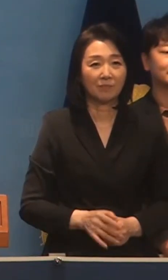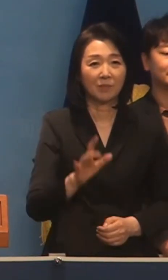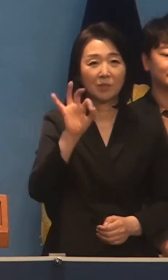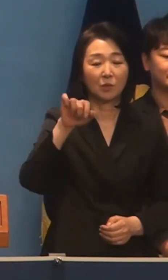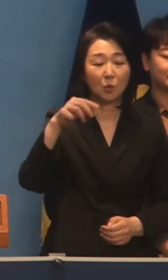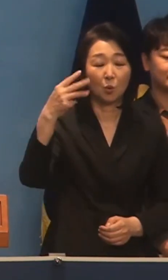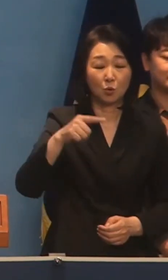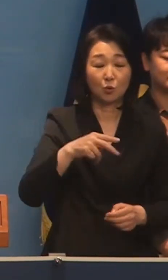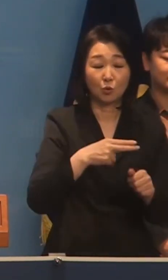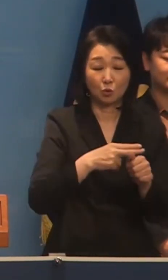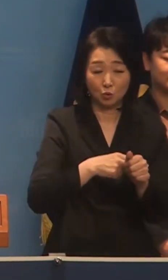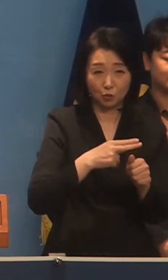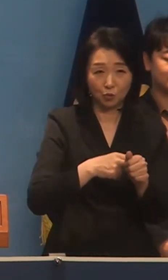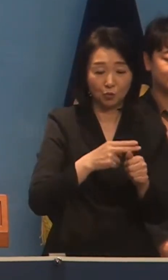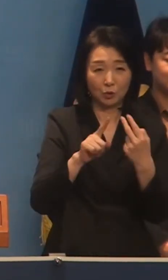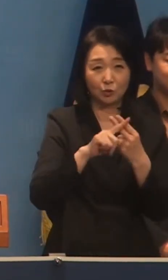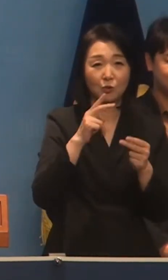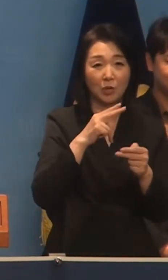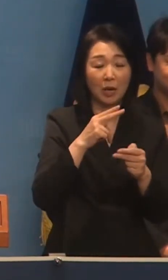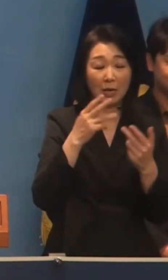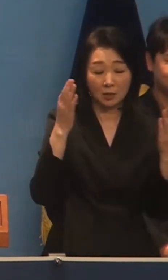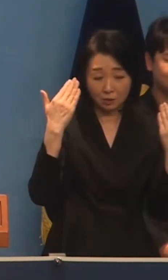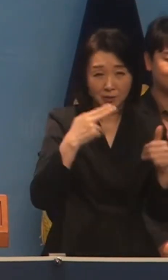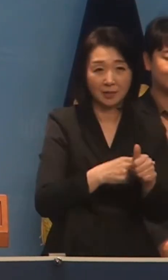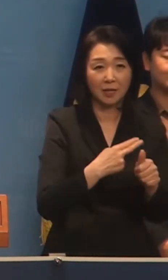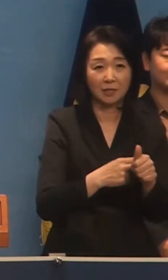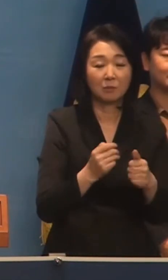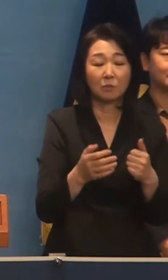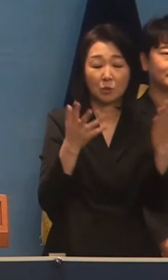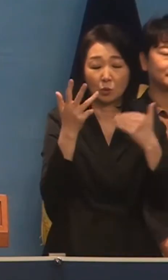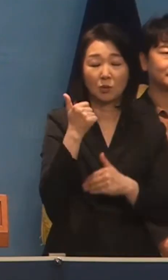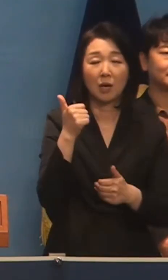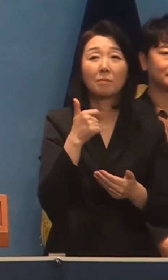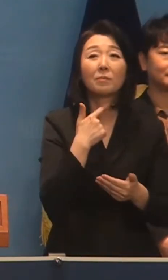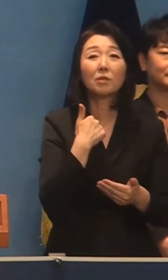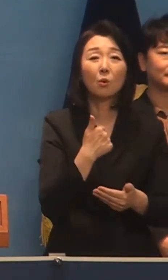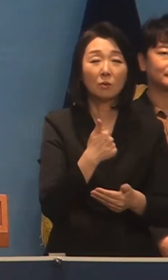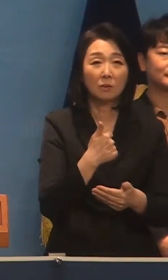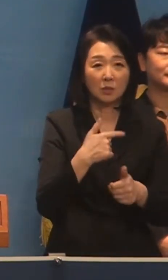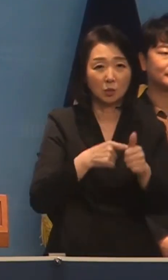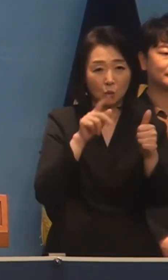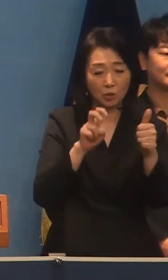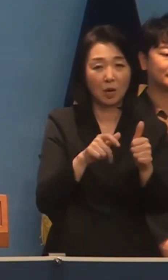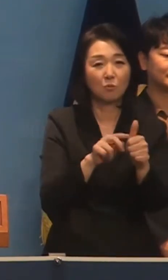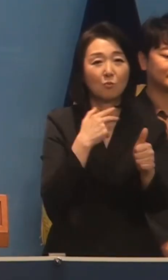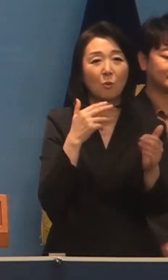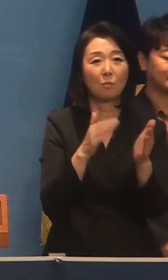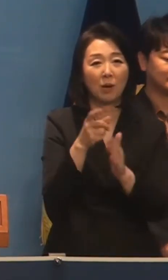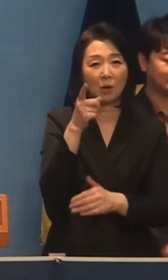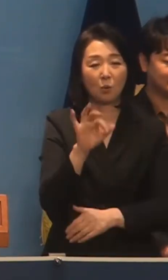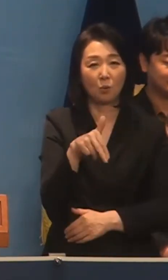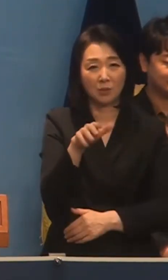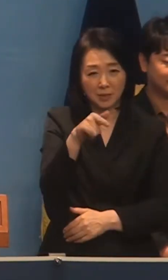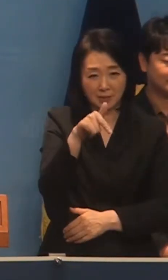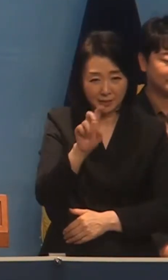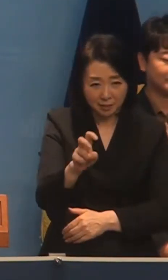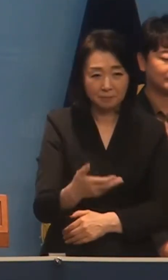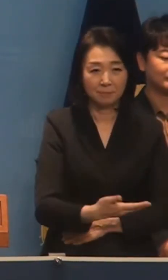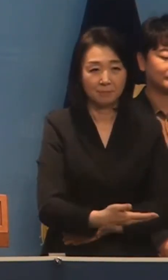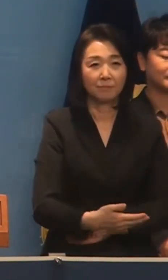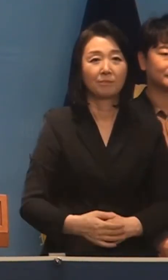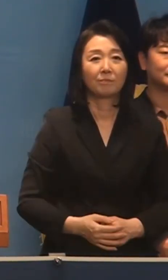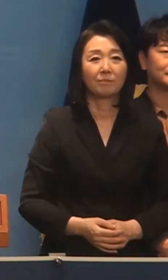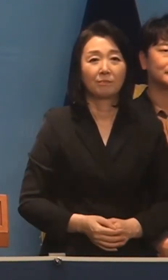오류중학교 선생님 그리고 교장을 역임하시고 전 서울시 교육감 후보셨던 홍재남 후보님 오셨습니다.